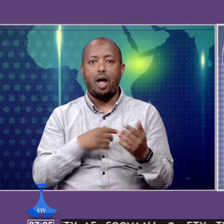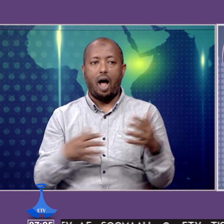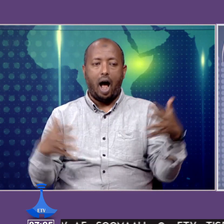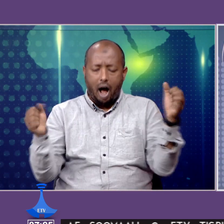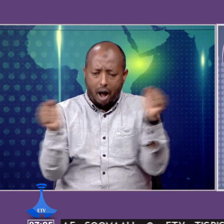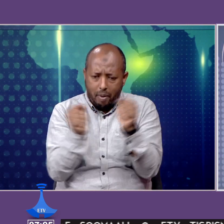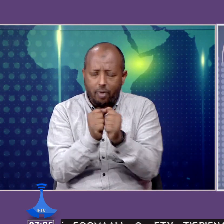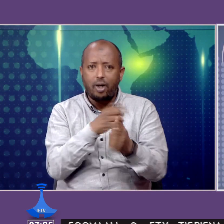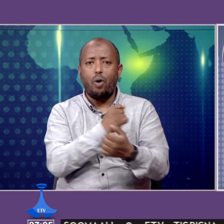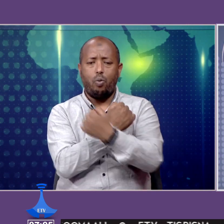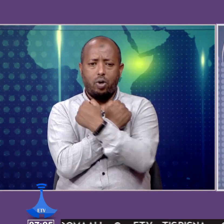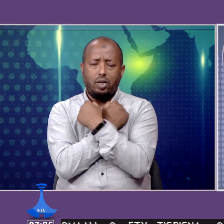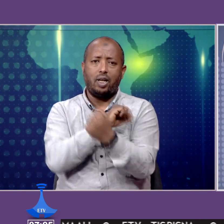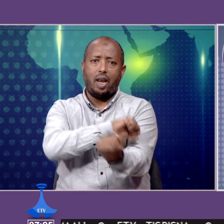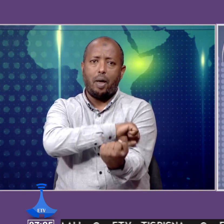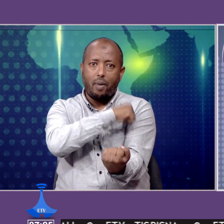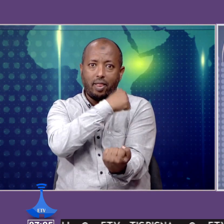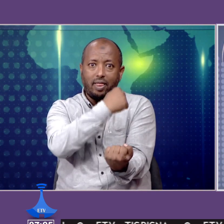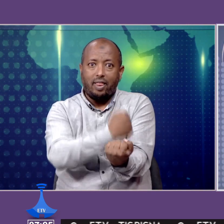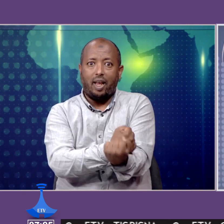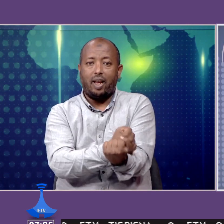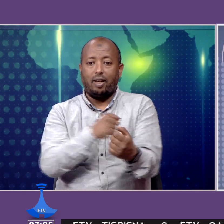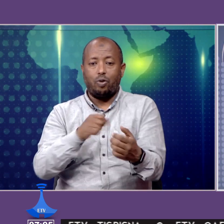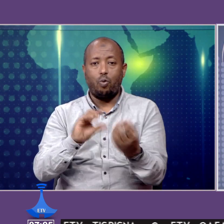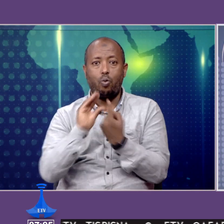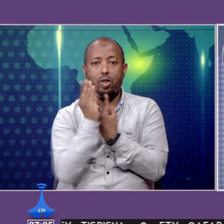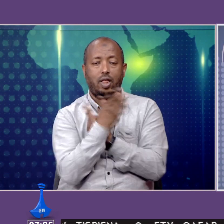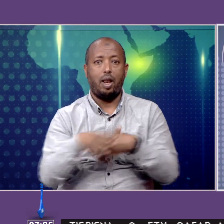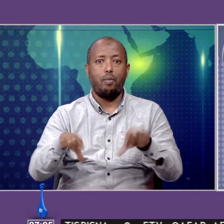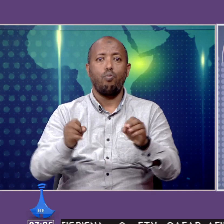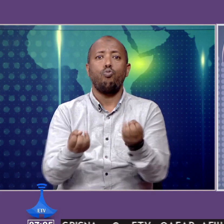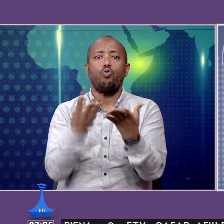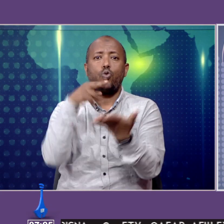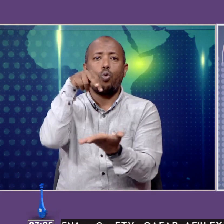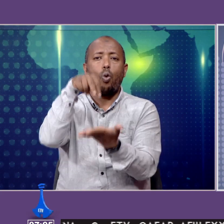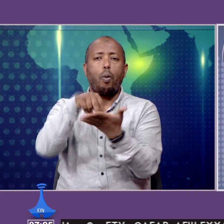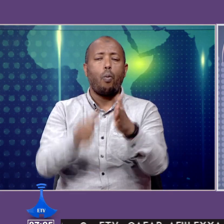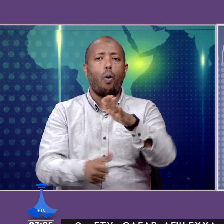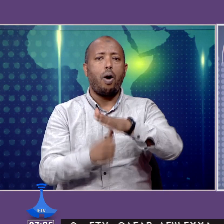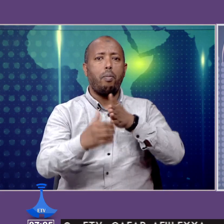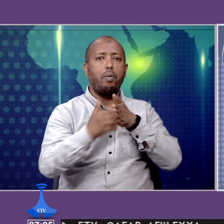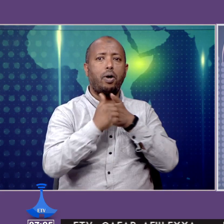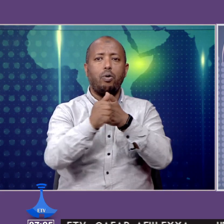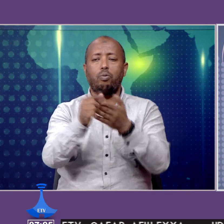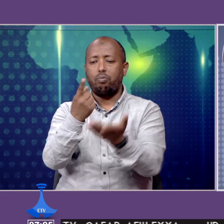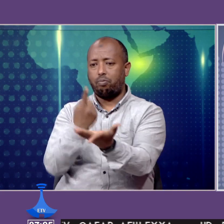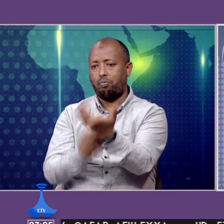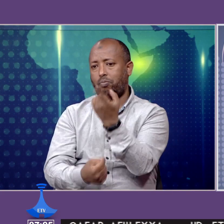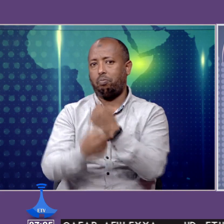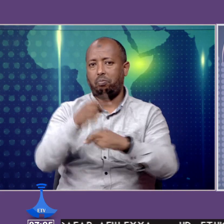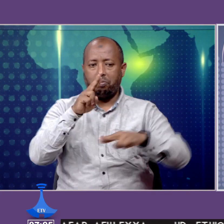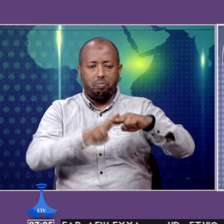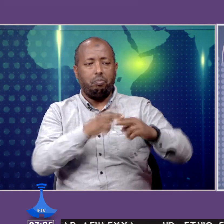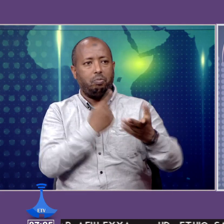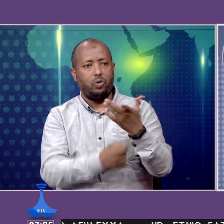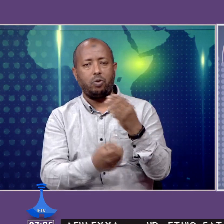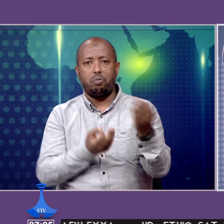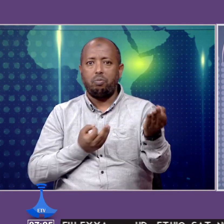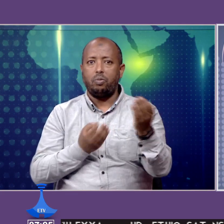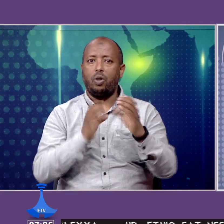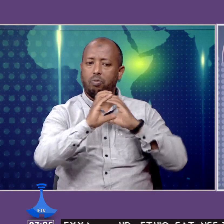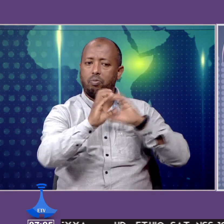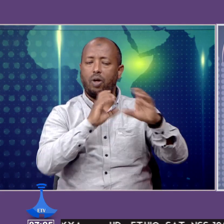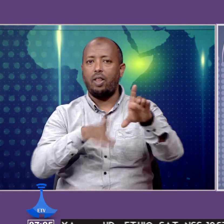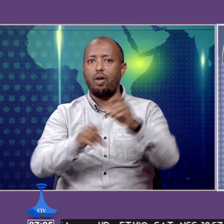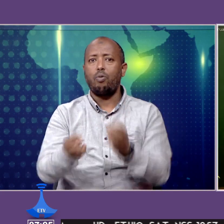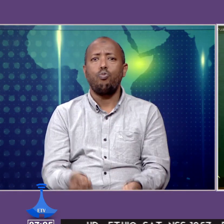النت لما تناكر كبالا بزو تقوامات مريوشكار ويتا درغوال يهولت يوش ويت كبر